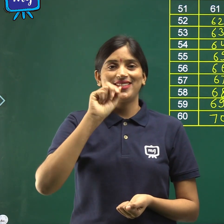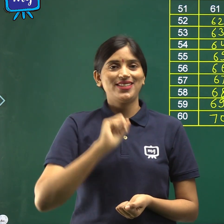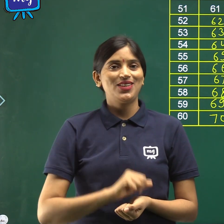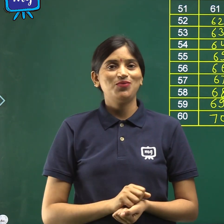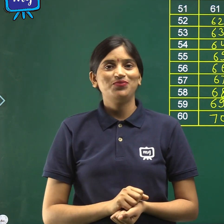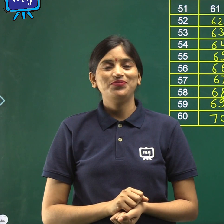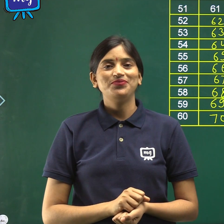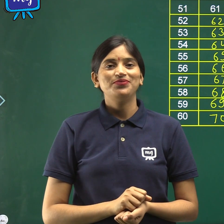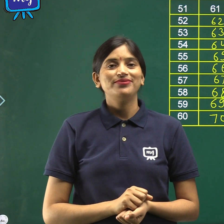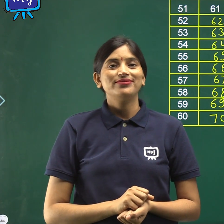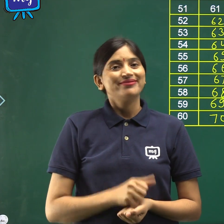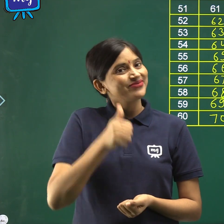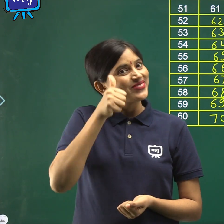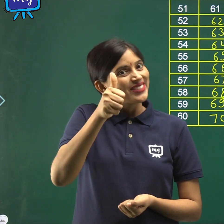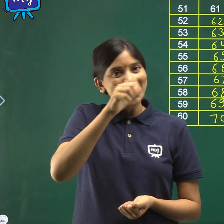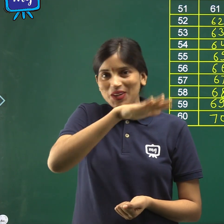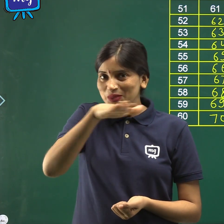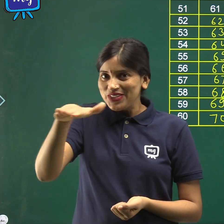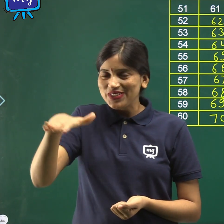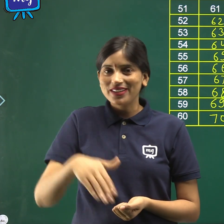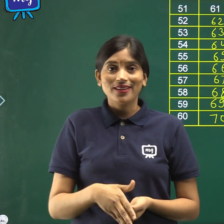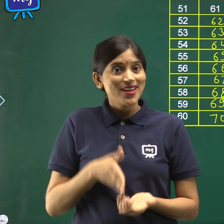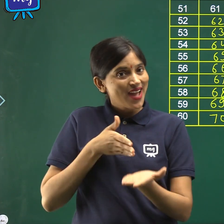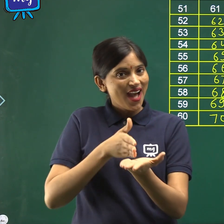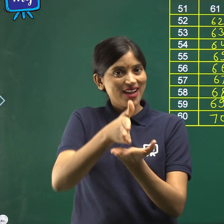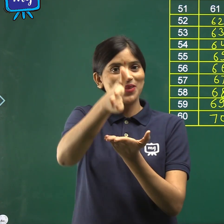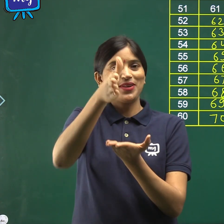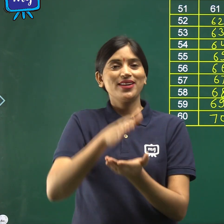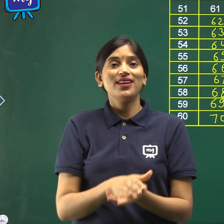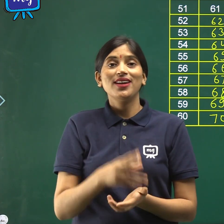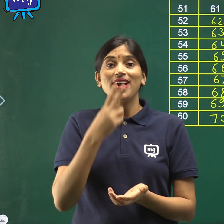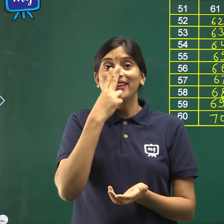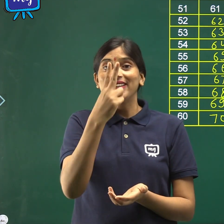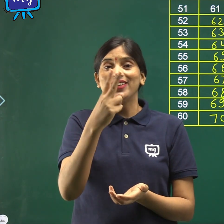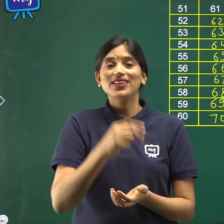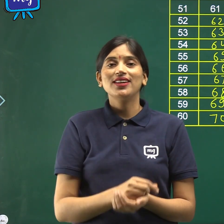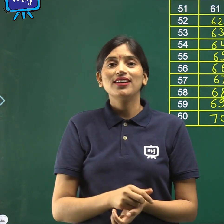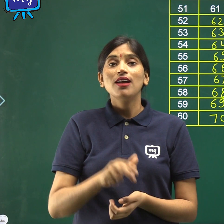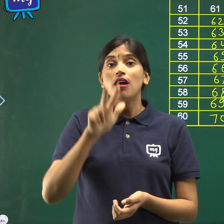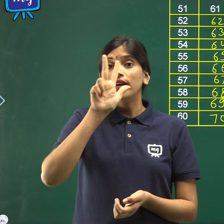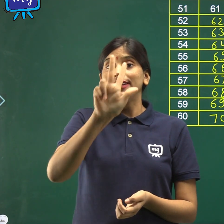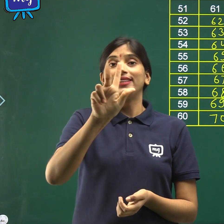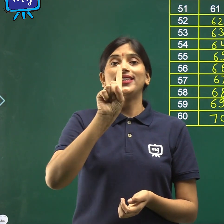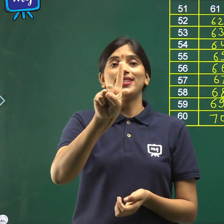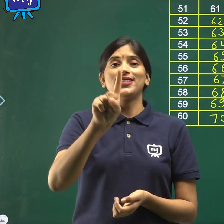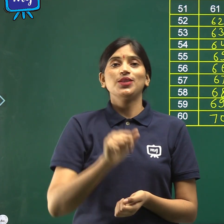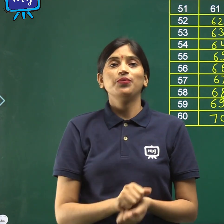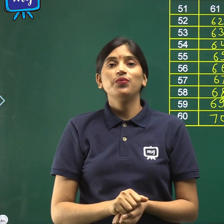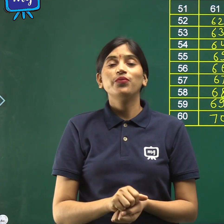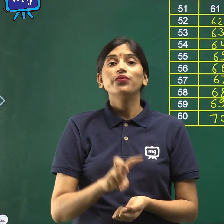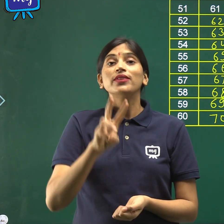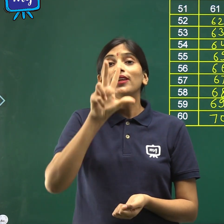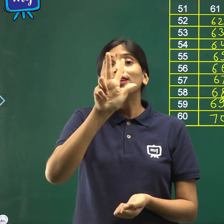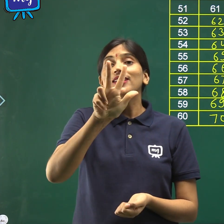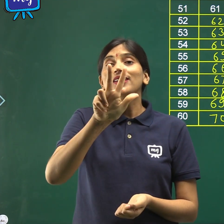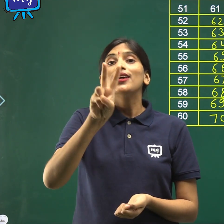80। ठीक है बच्चों, आगे बढ़े। आगे देखो 81, 81 के